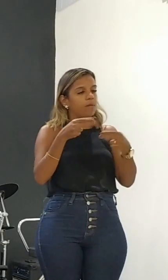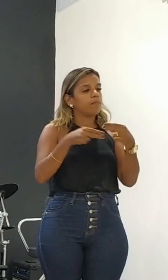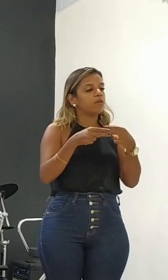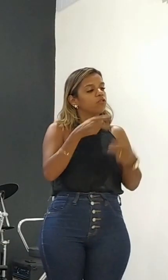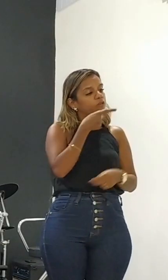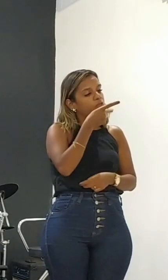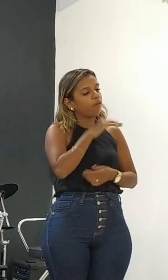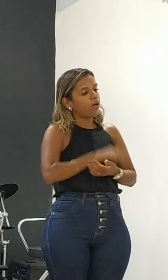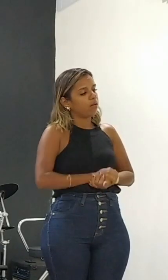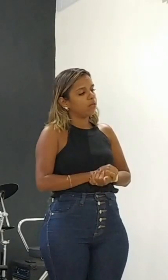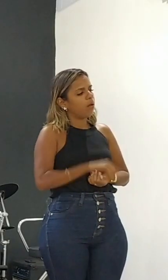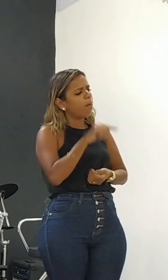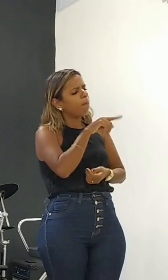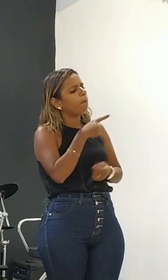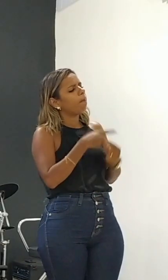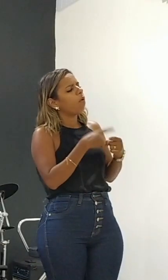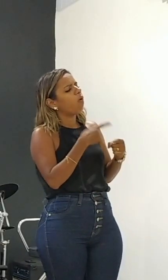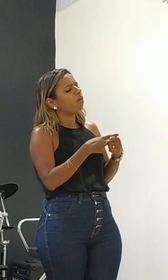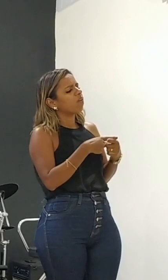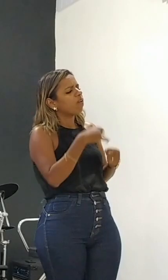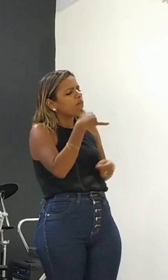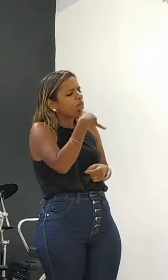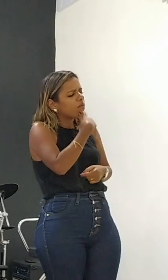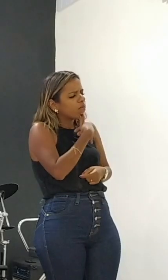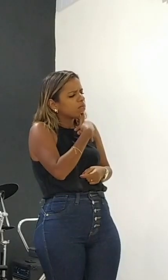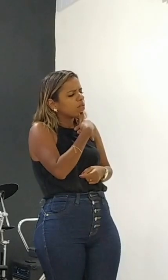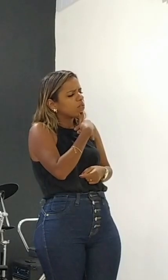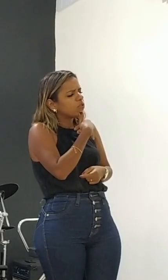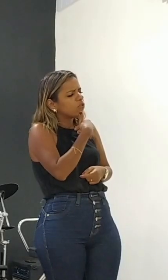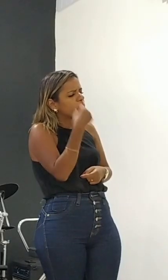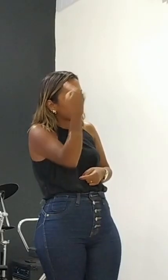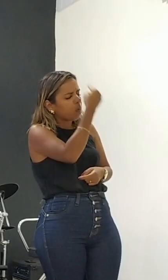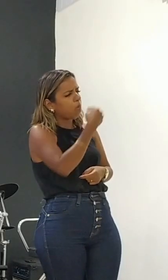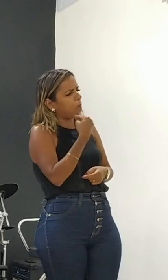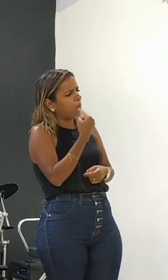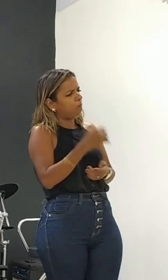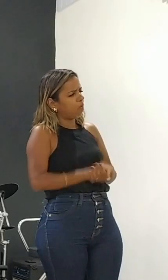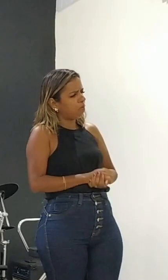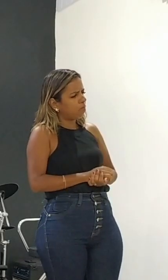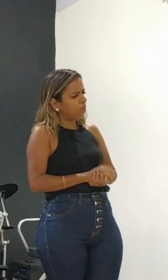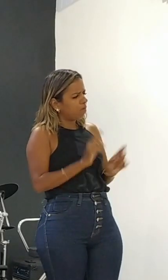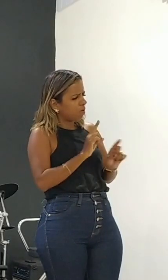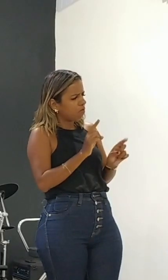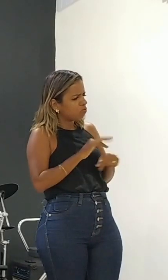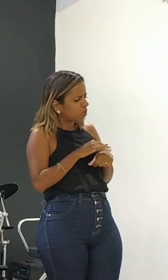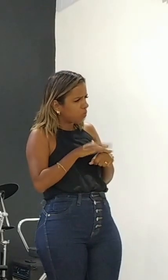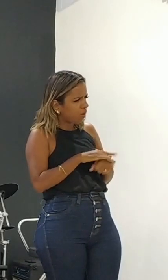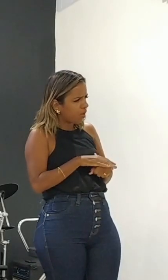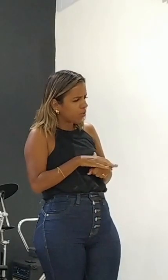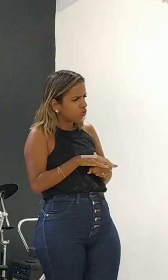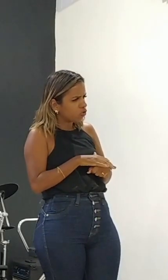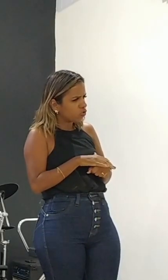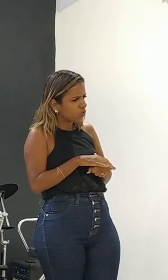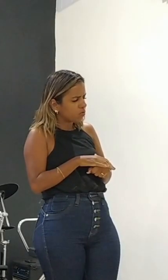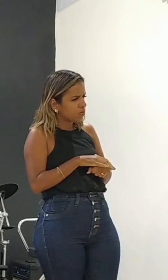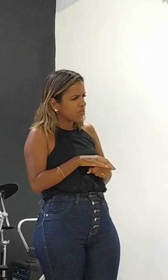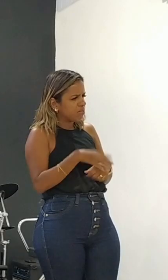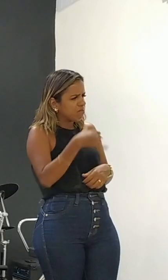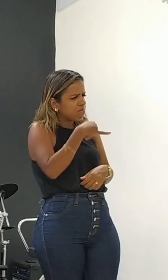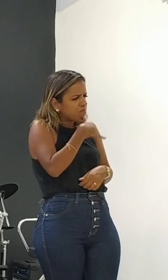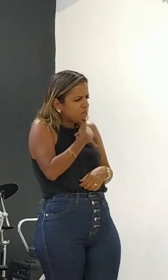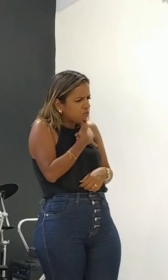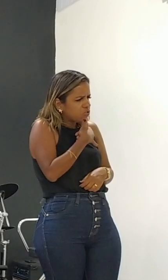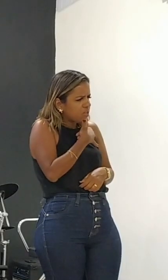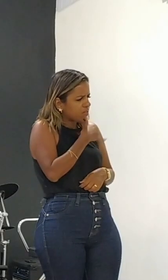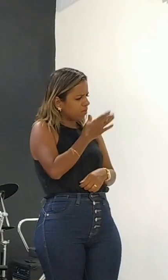disse: por que estás triste o teu rosto? Pois não estás doente. Não é isso senão tristeza